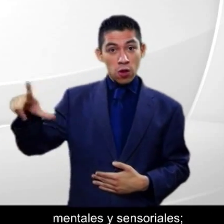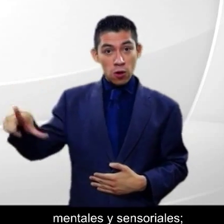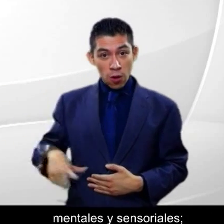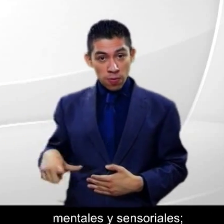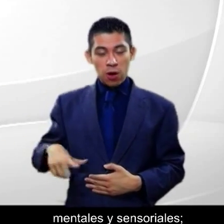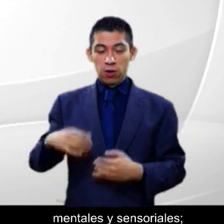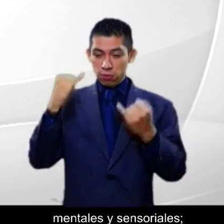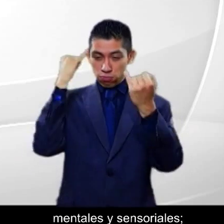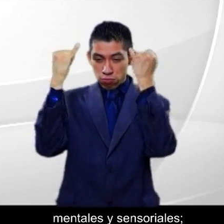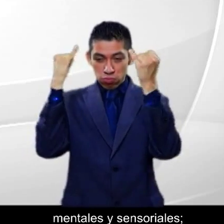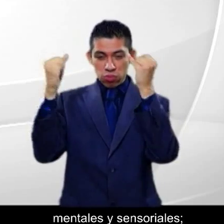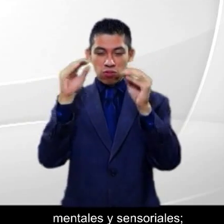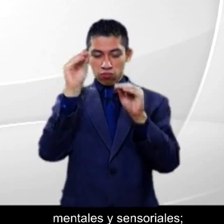mentales y sensoriales